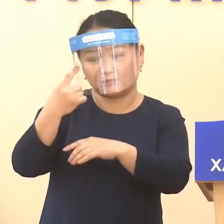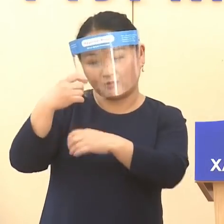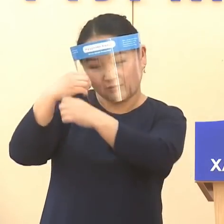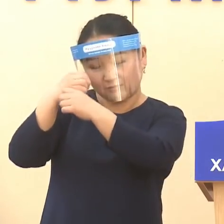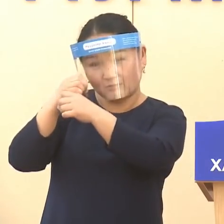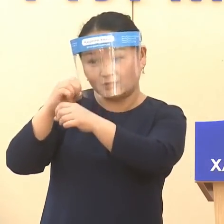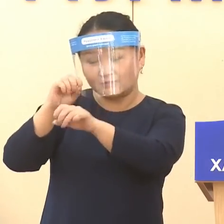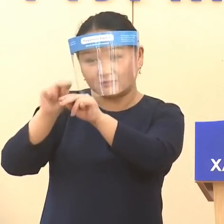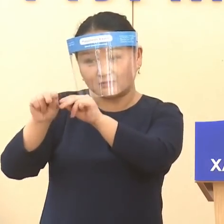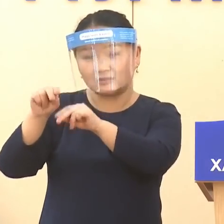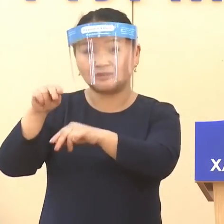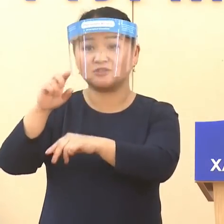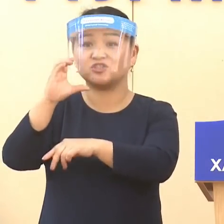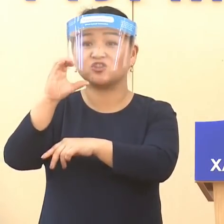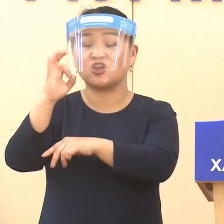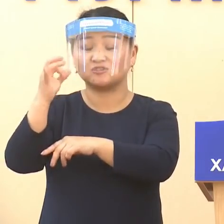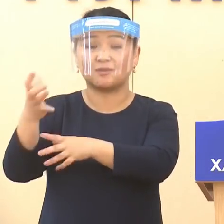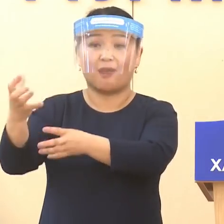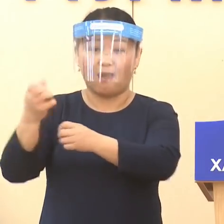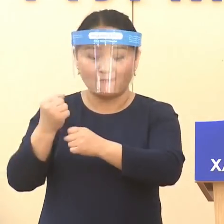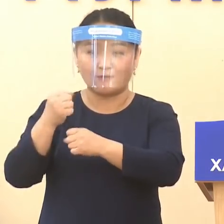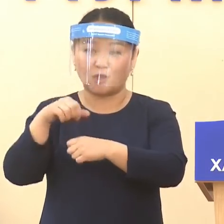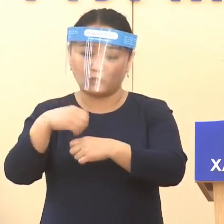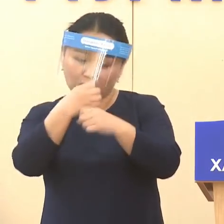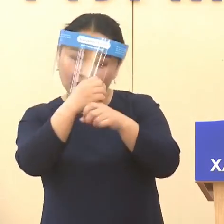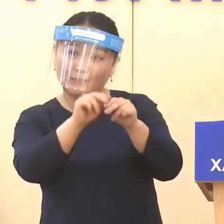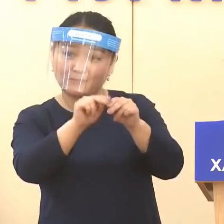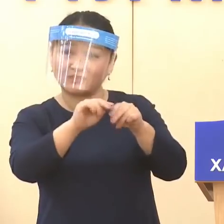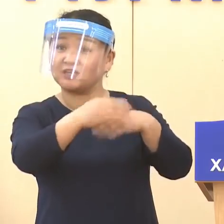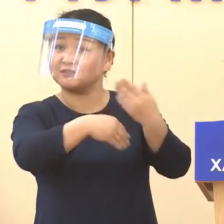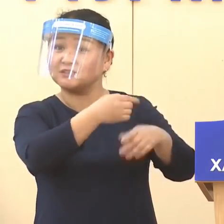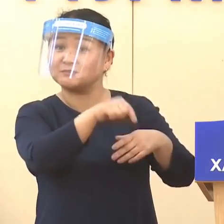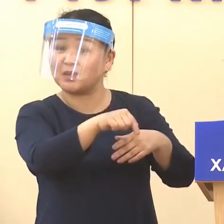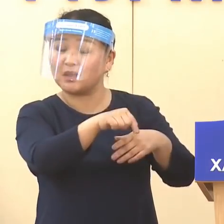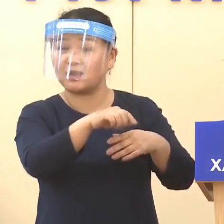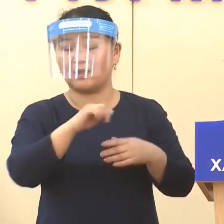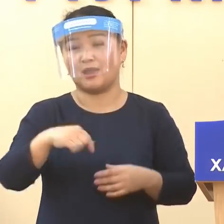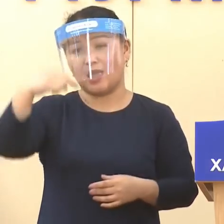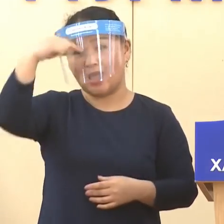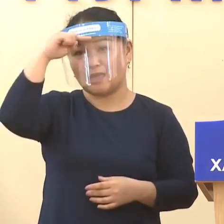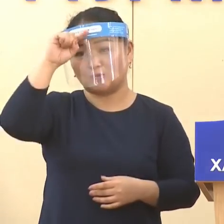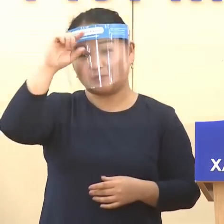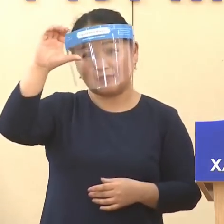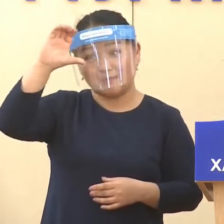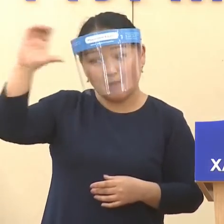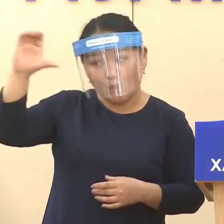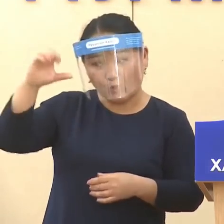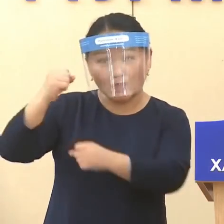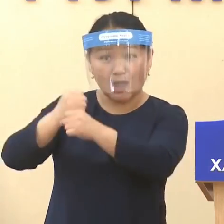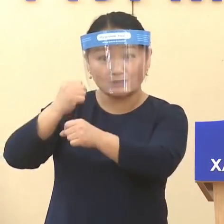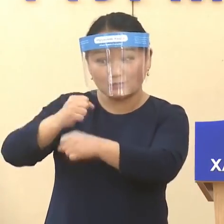шинжилгээ үргэлжлүүлж байна. Зөвхөн мөн дараагийн дугаарт эрүүл мэндийн ажилтнуудыг